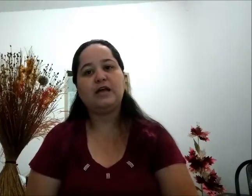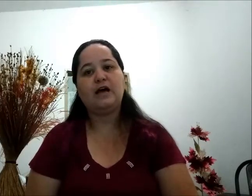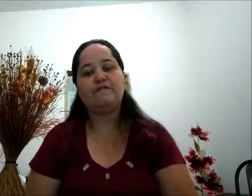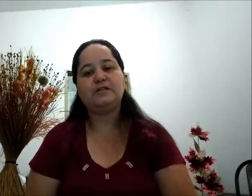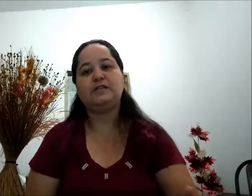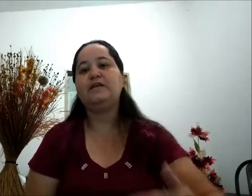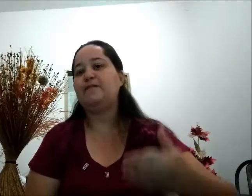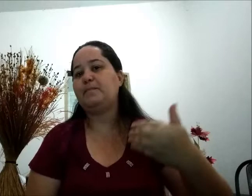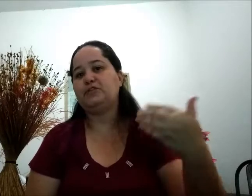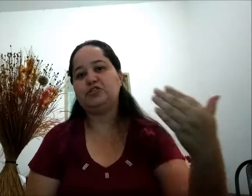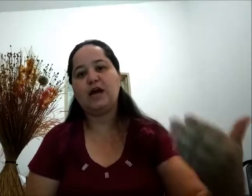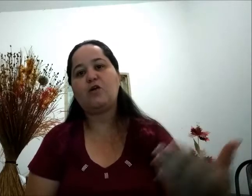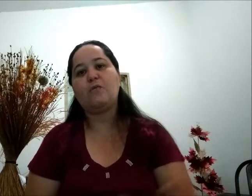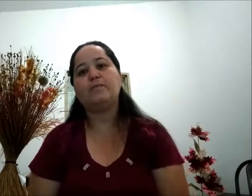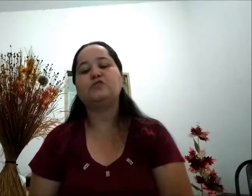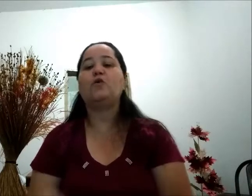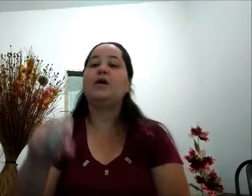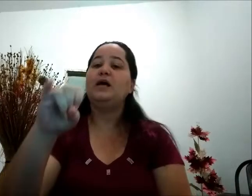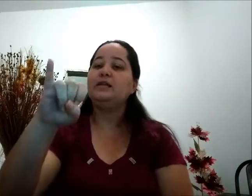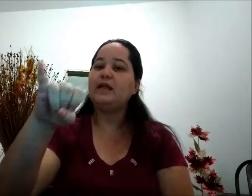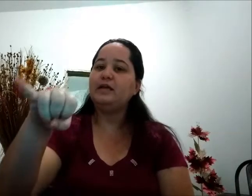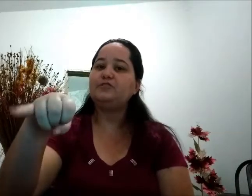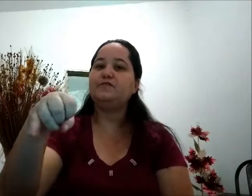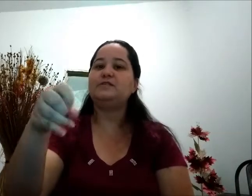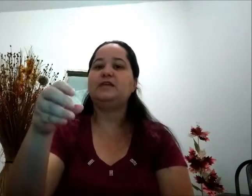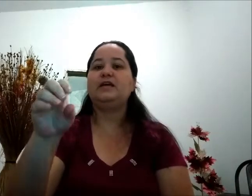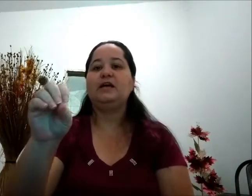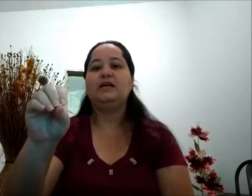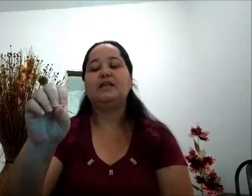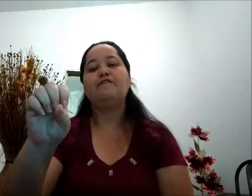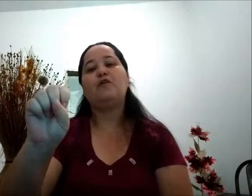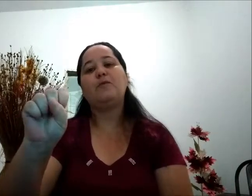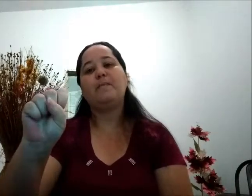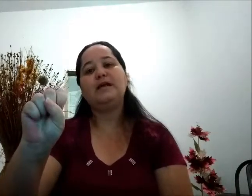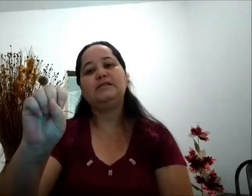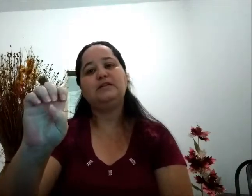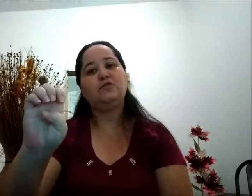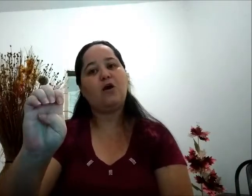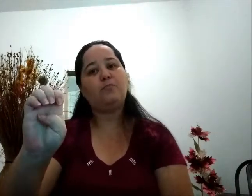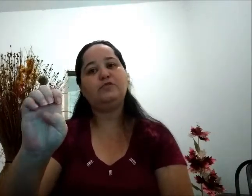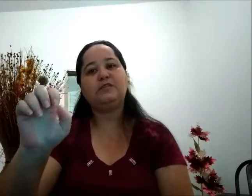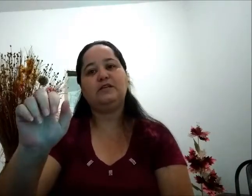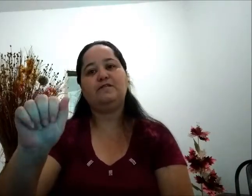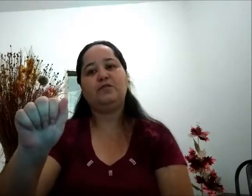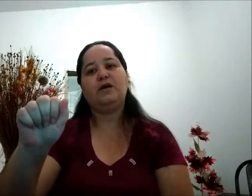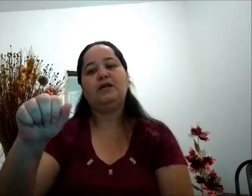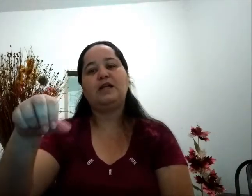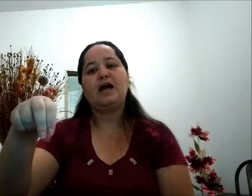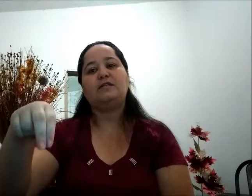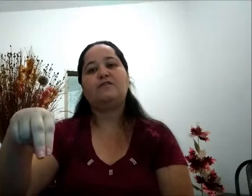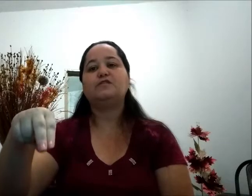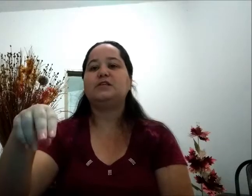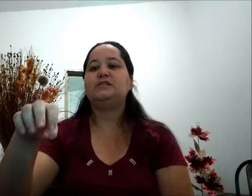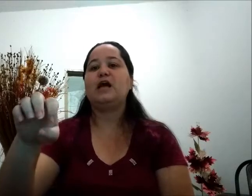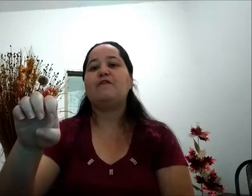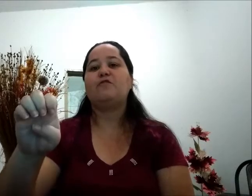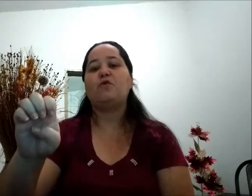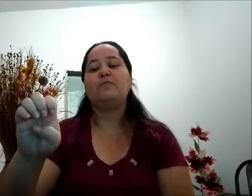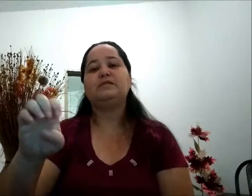a fazer, vai praticar com uma pessoa, tente fazer da forma mais natural possível, tá? Então, vocês vão começar